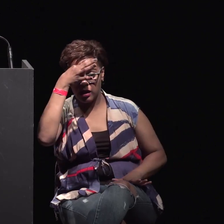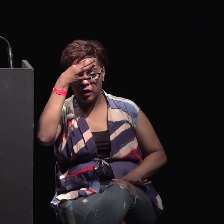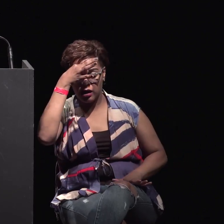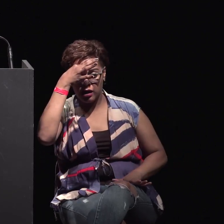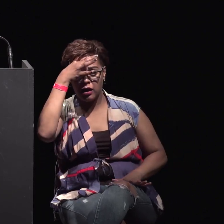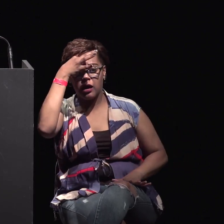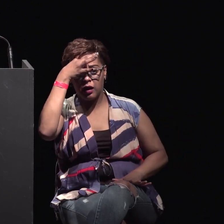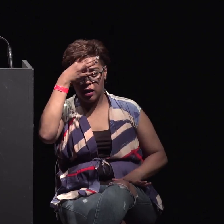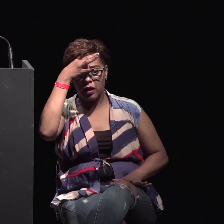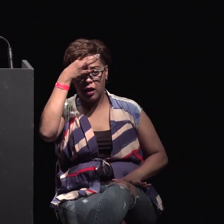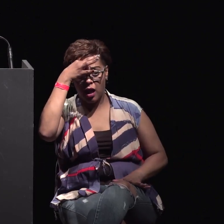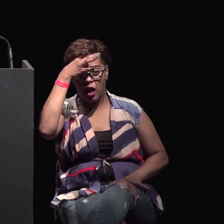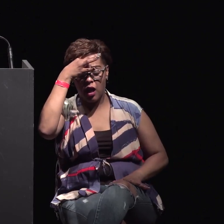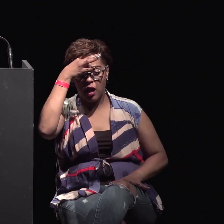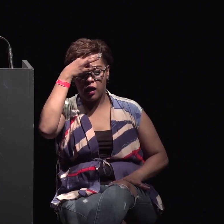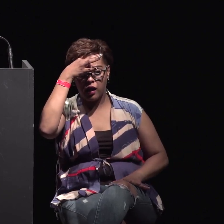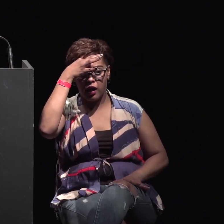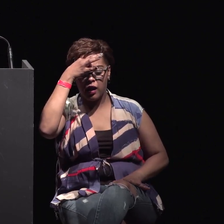mesmo tendo